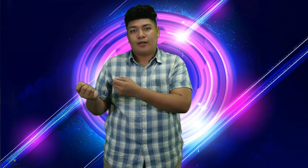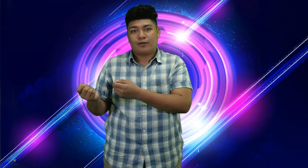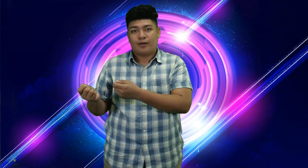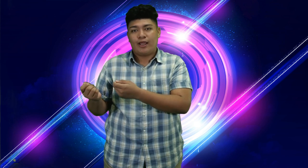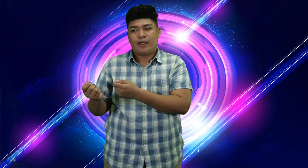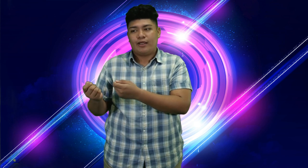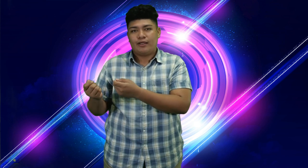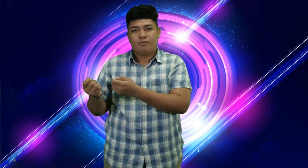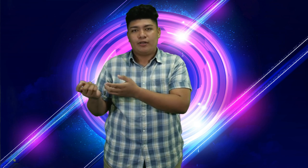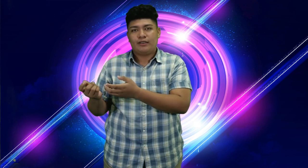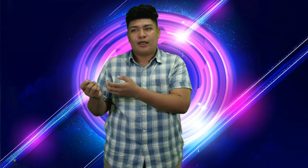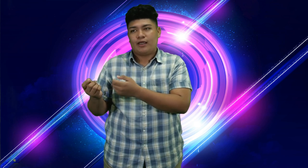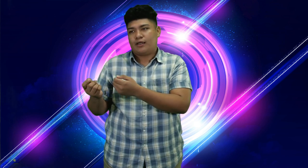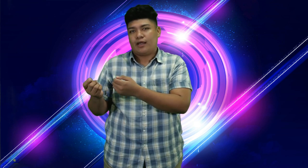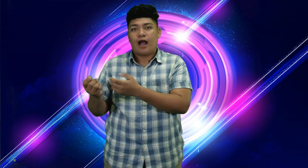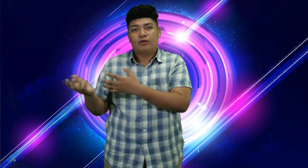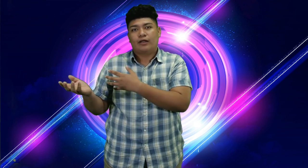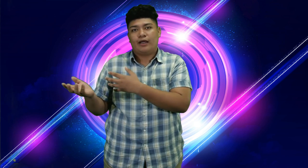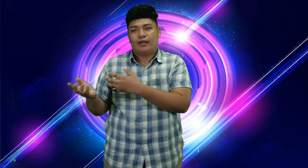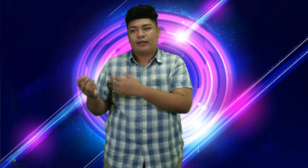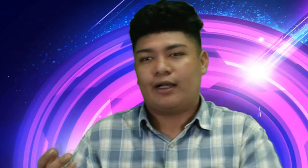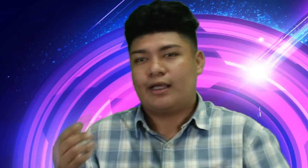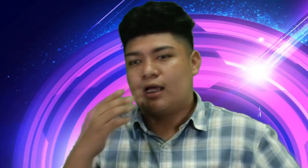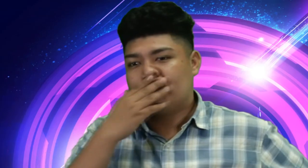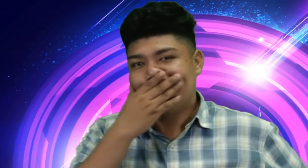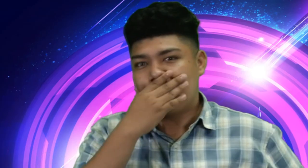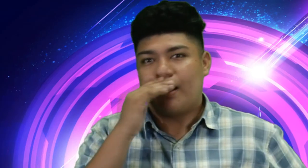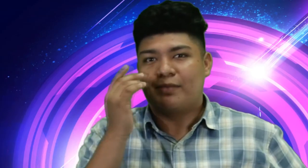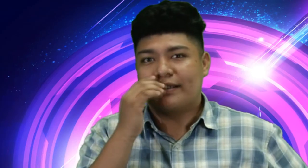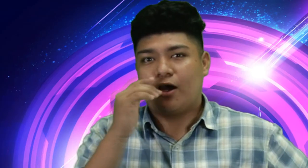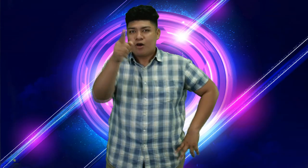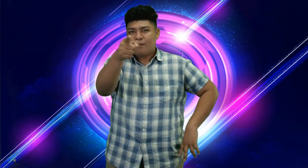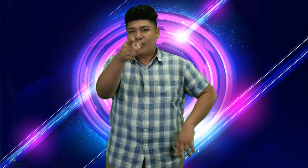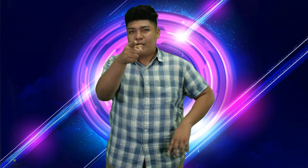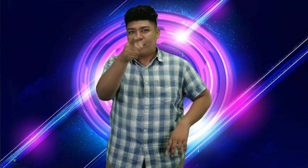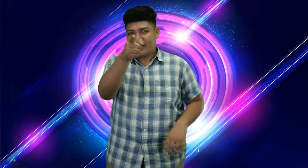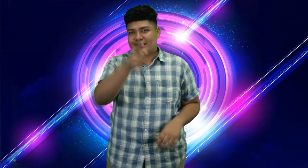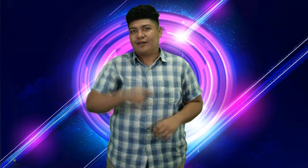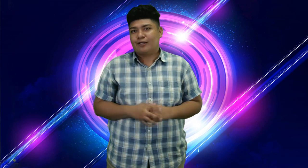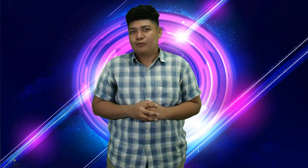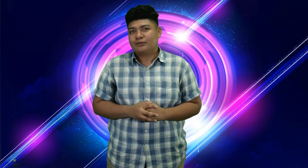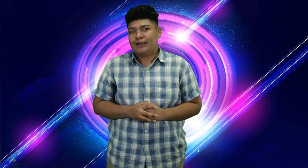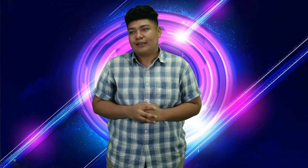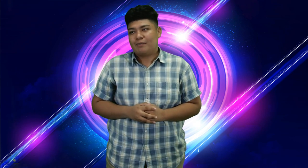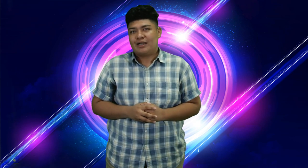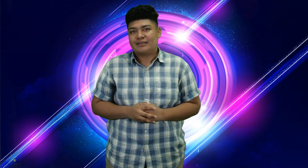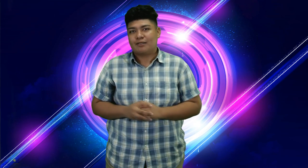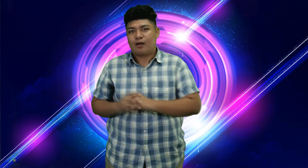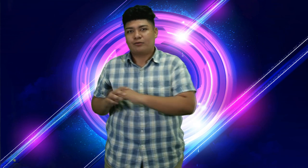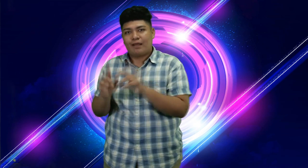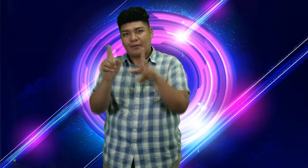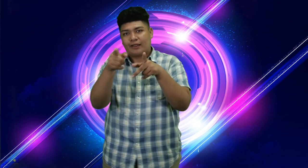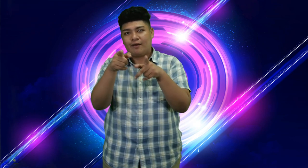con ella y bonita algo que en realidad me ha pasado pero bueno qué desea ver con ustedes tal vez les sirva a ustedes para que vean